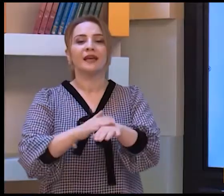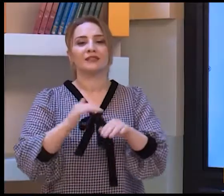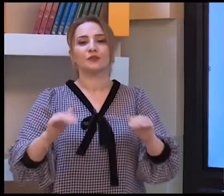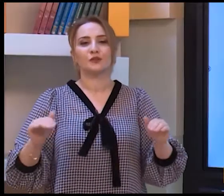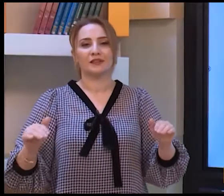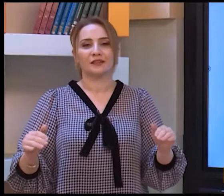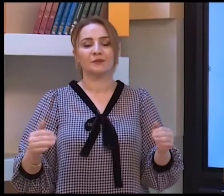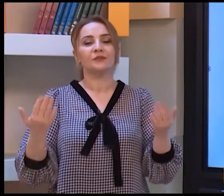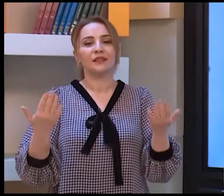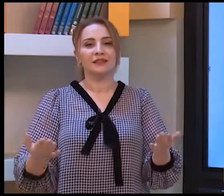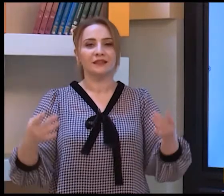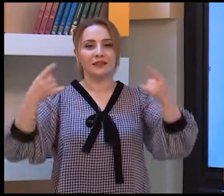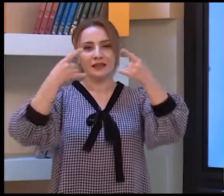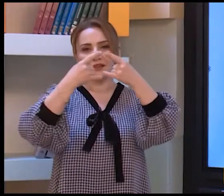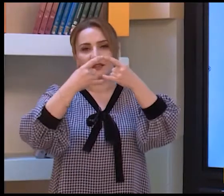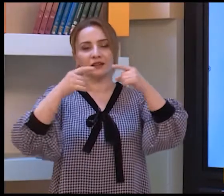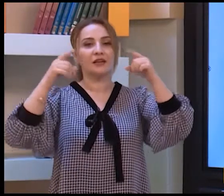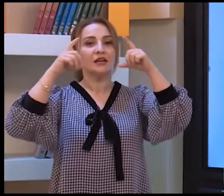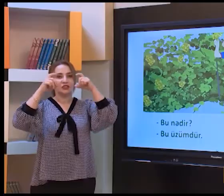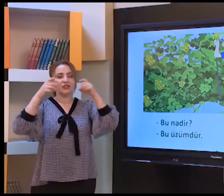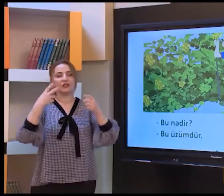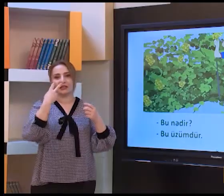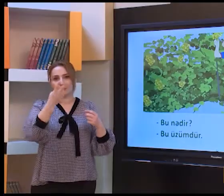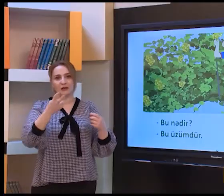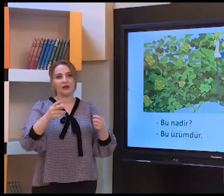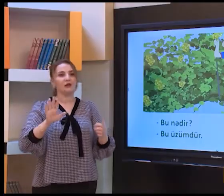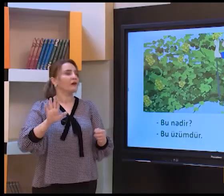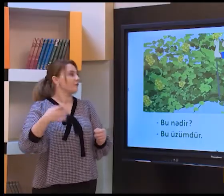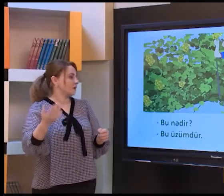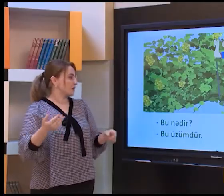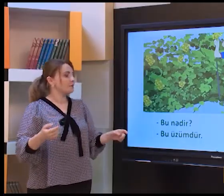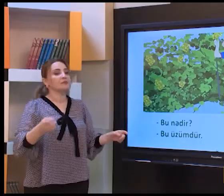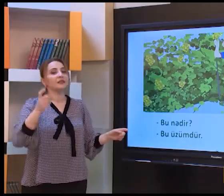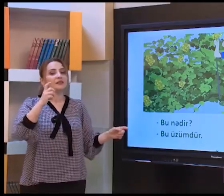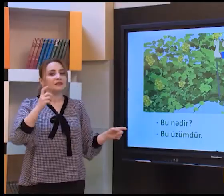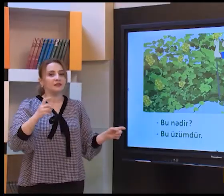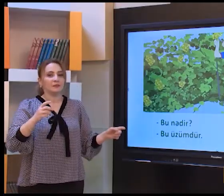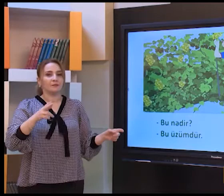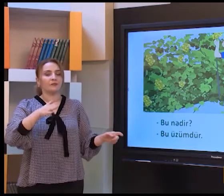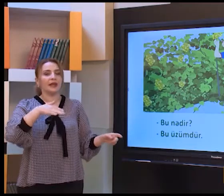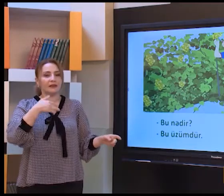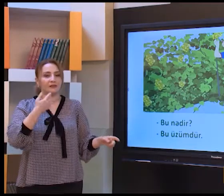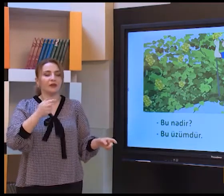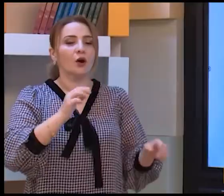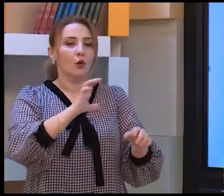Əziz uşaqlar, indi ekranda şəkillərə baxaq və z hərfi